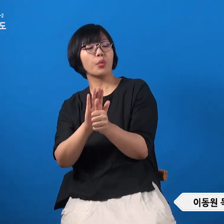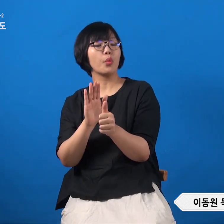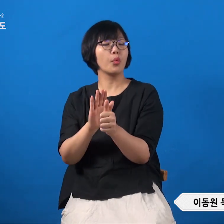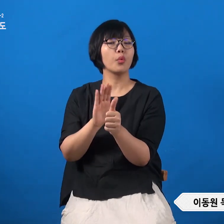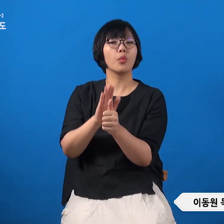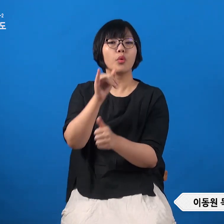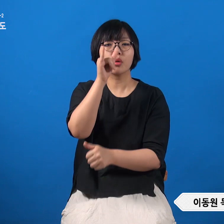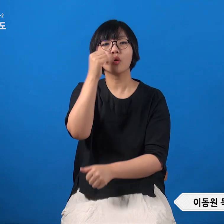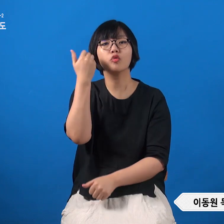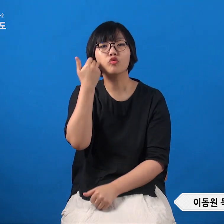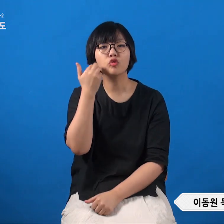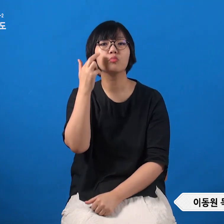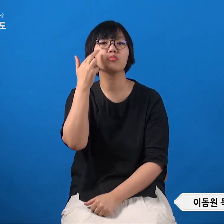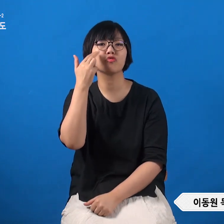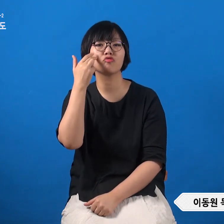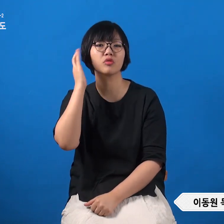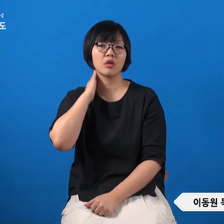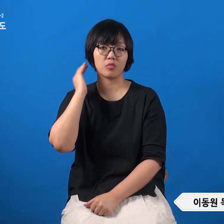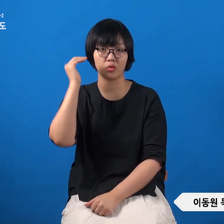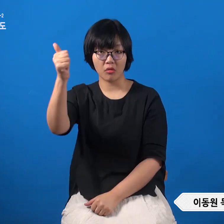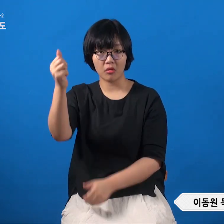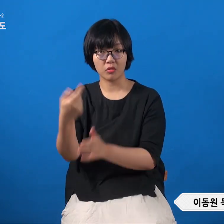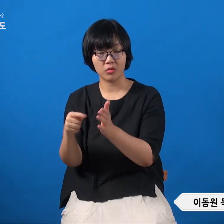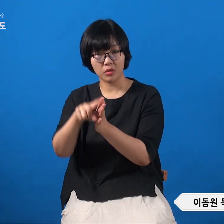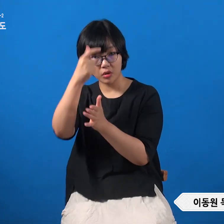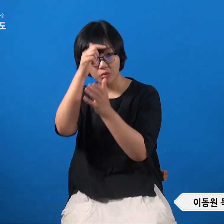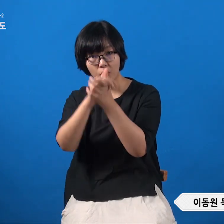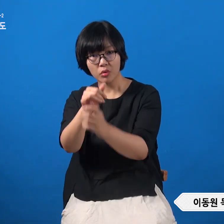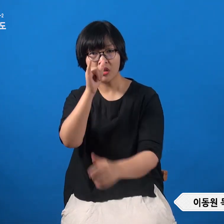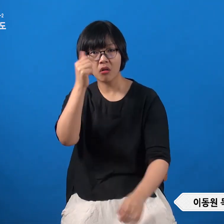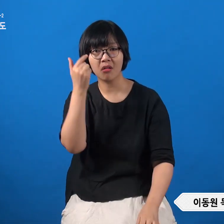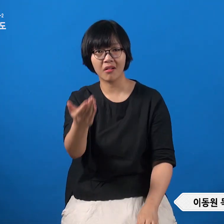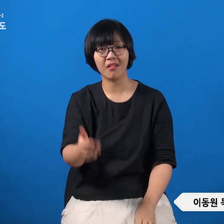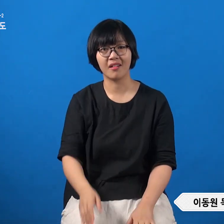미국의 도널드 트럼프 대통령을 위해서 최근에 기도하셨습니까?